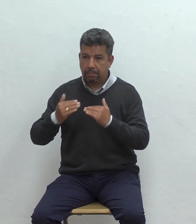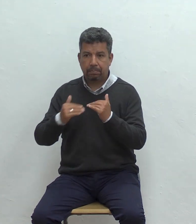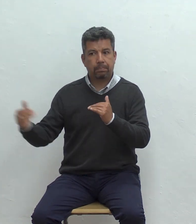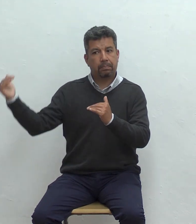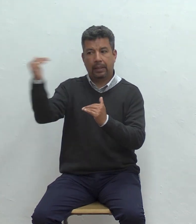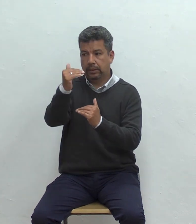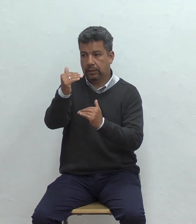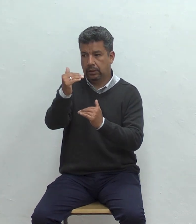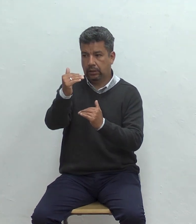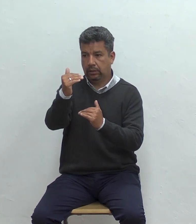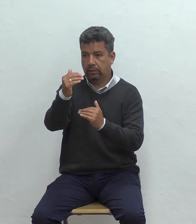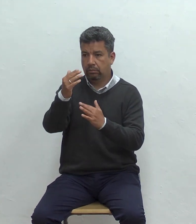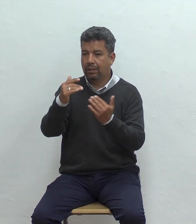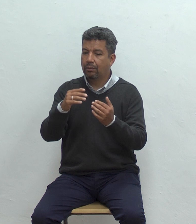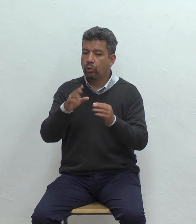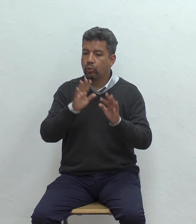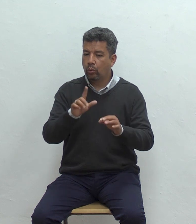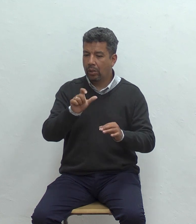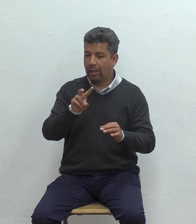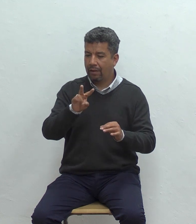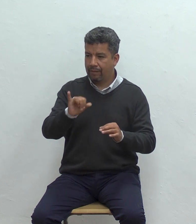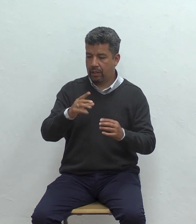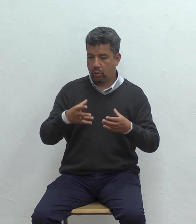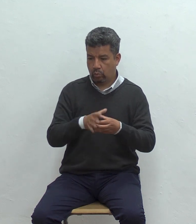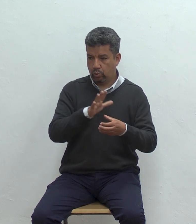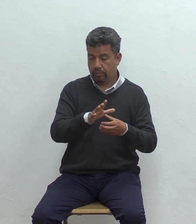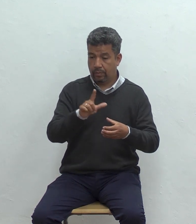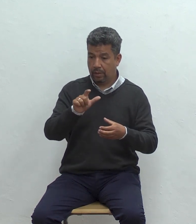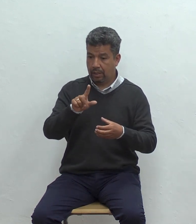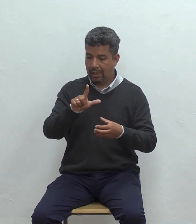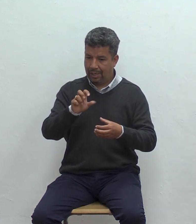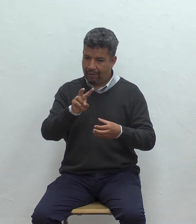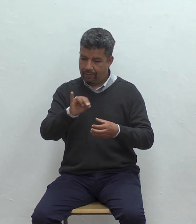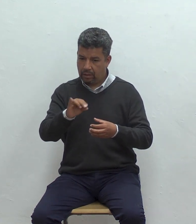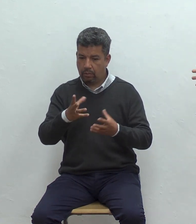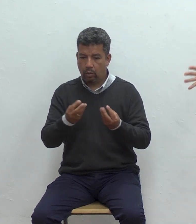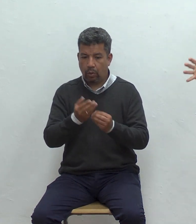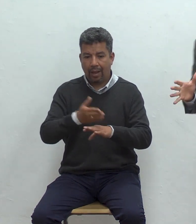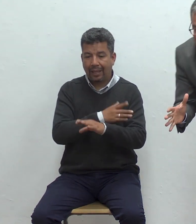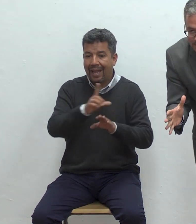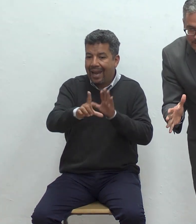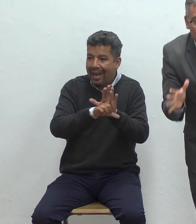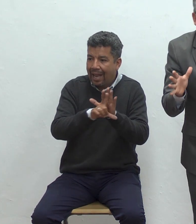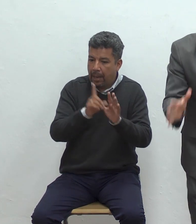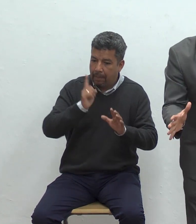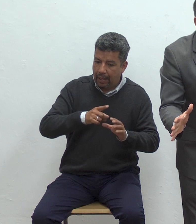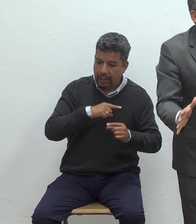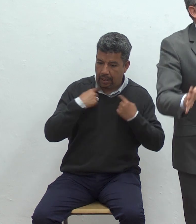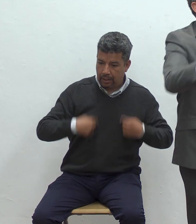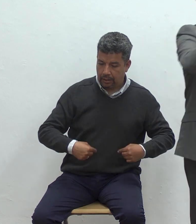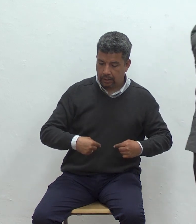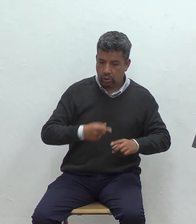alto que el sacerdocio de Leví. Pero es que el sacerdocio de Leví, o sea, el sacerdocio que fue montado por la ley de